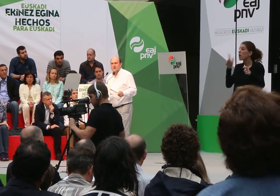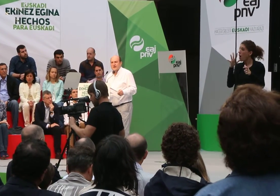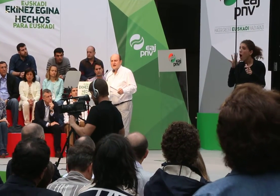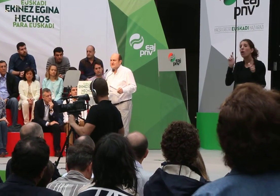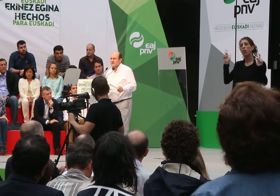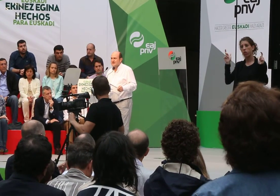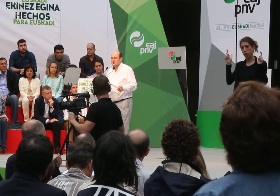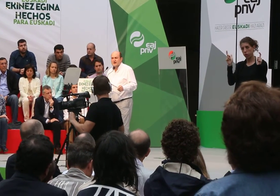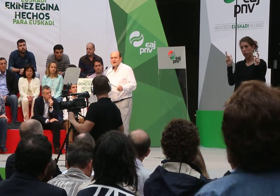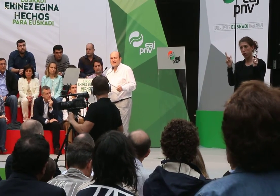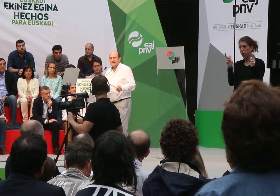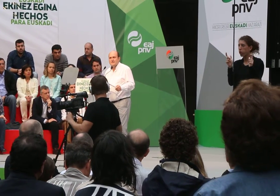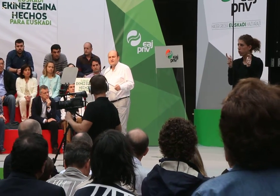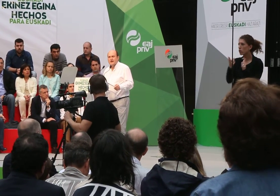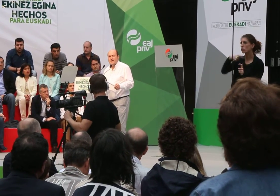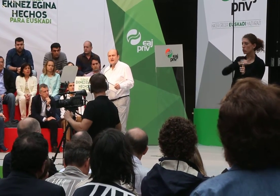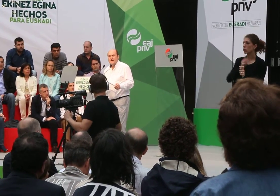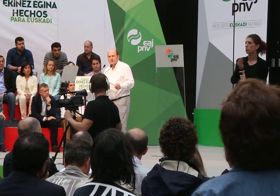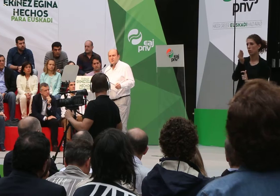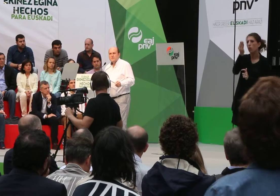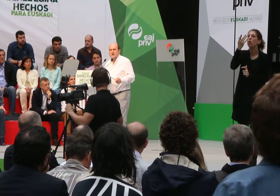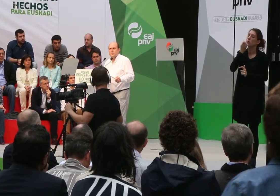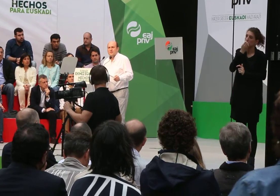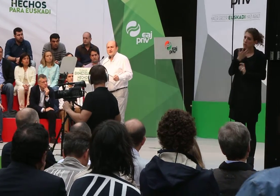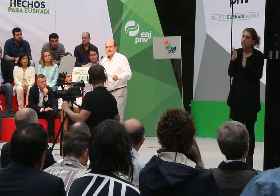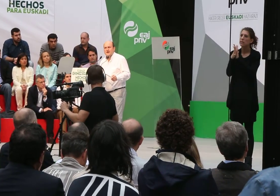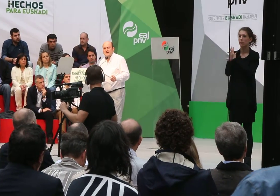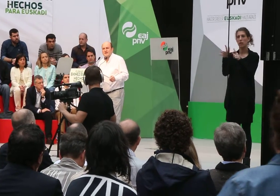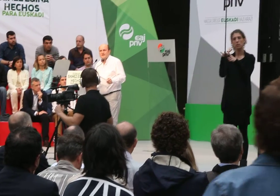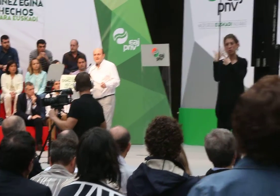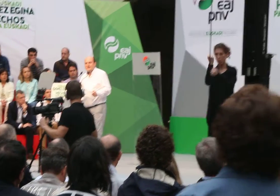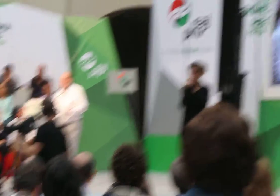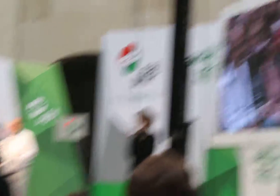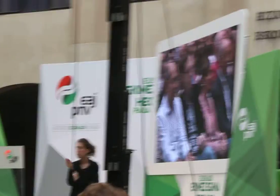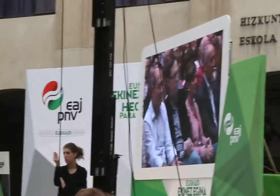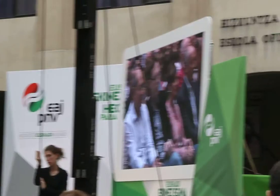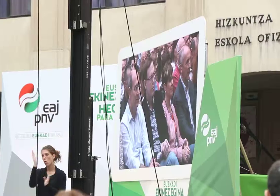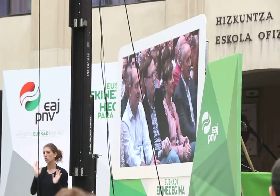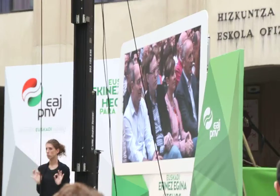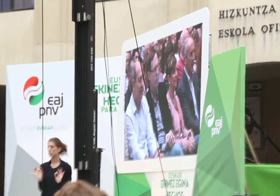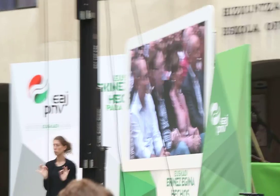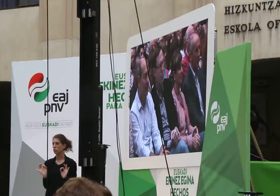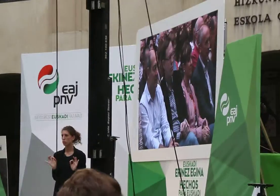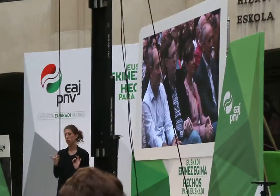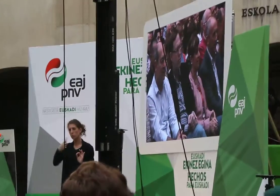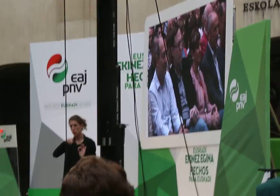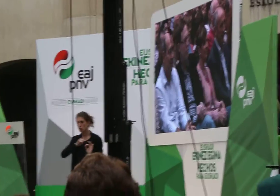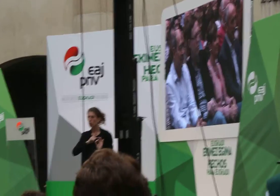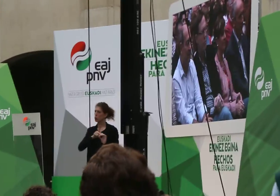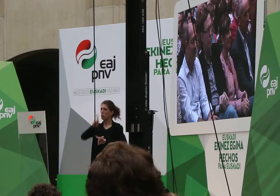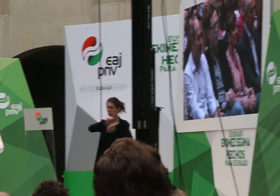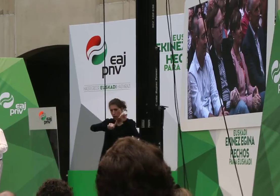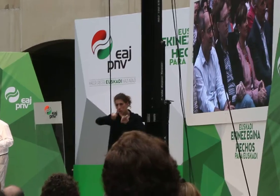Eta hori albiste izugarria da. Ekonomia goraberenekin ere. Zaltasun guztien